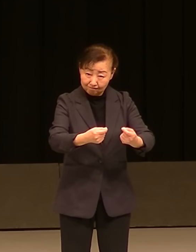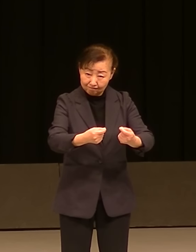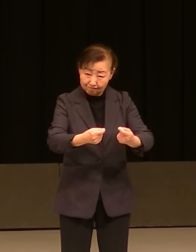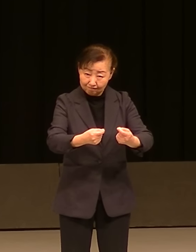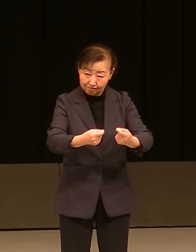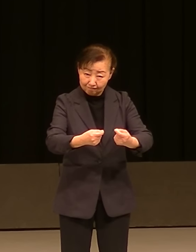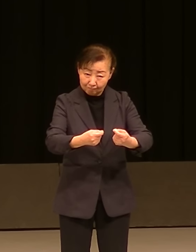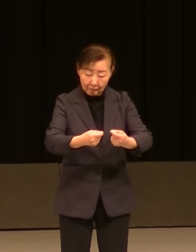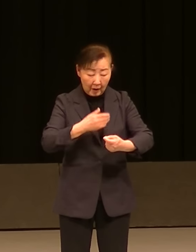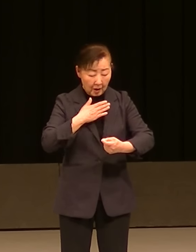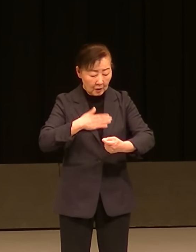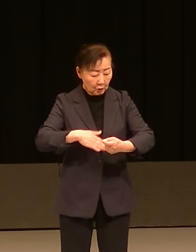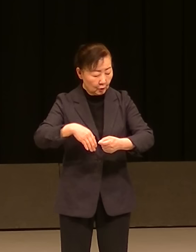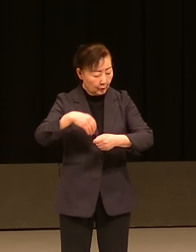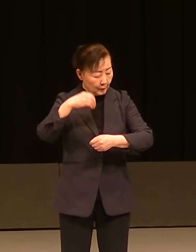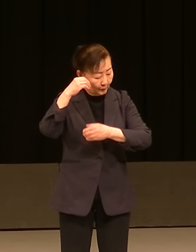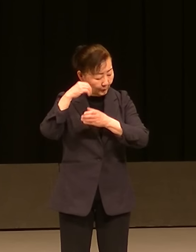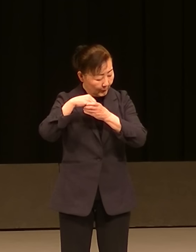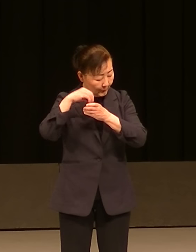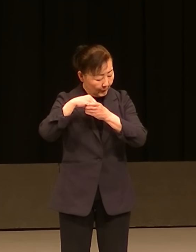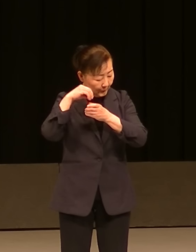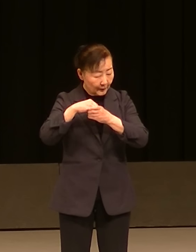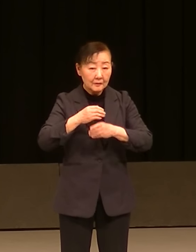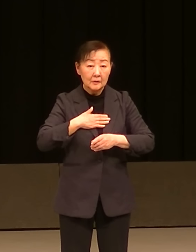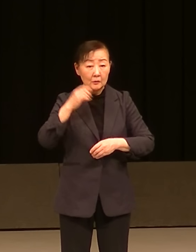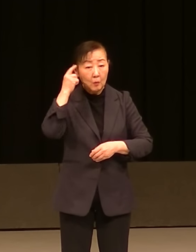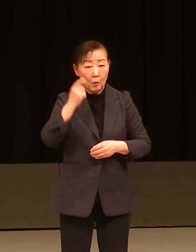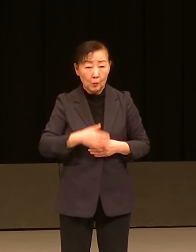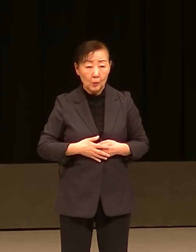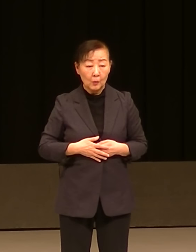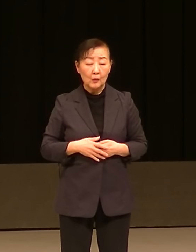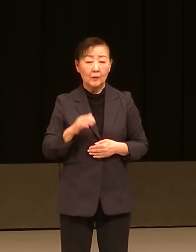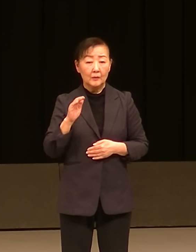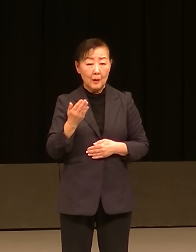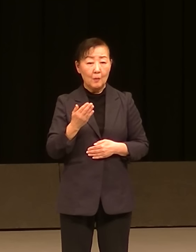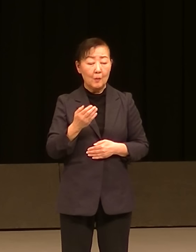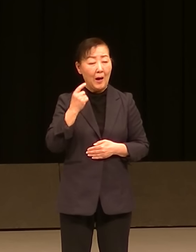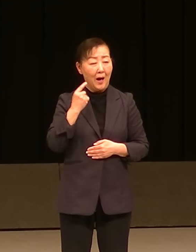熟知されているわけでございますけれども、まあ、念の